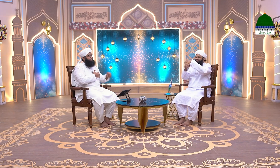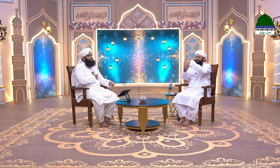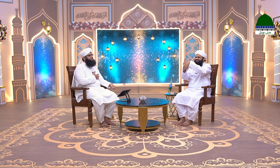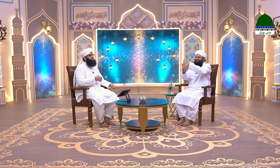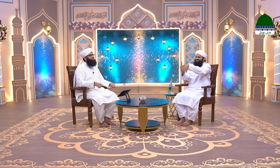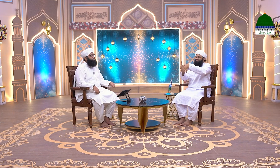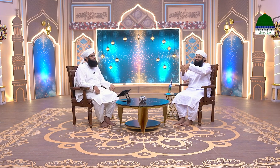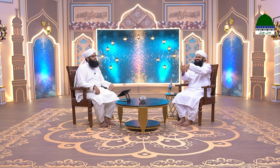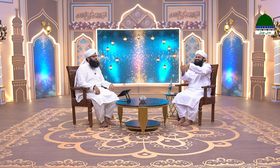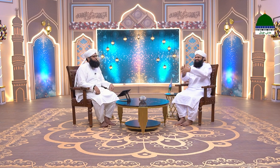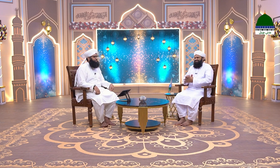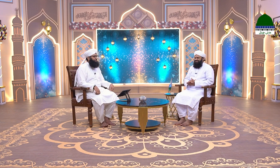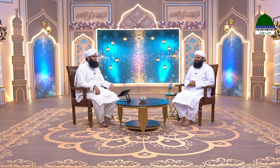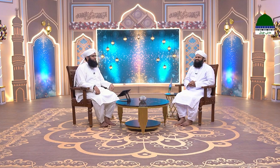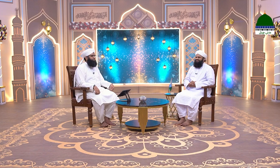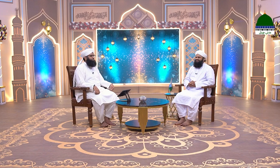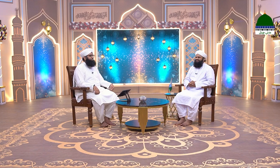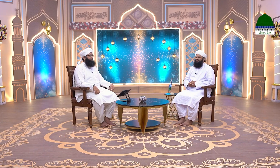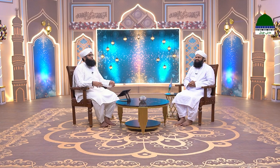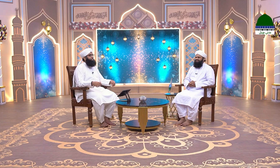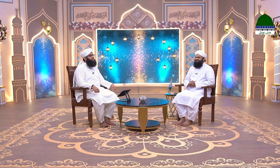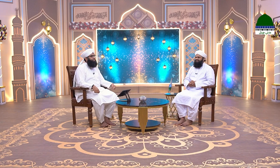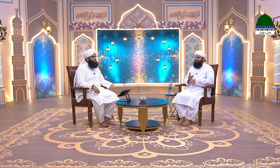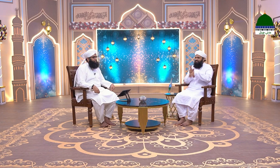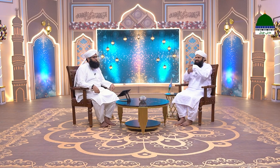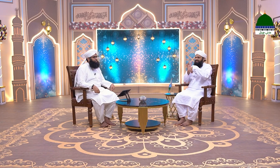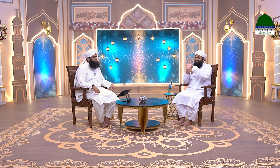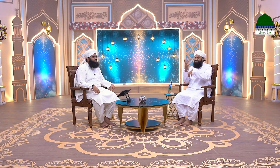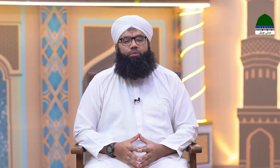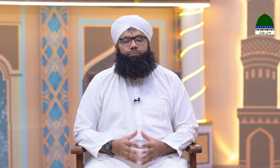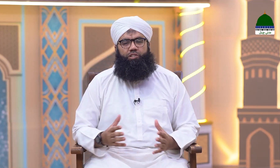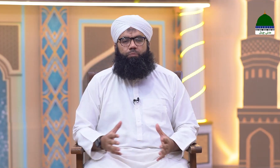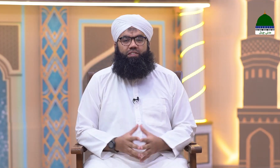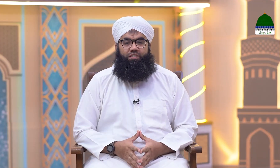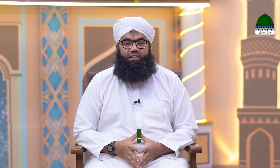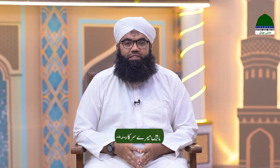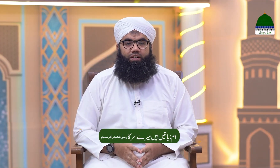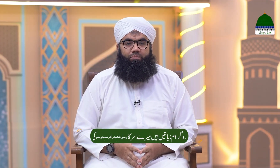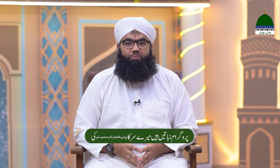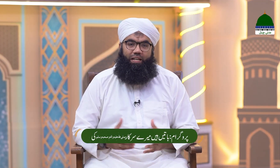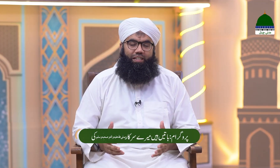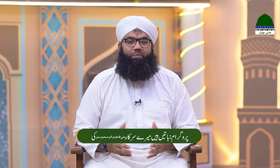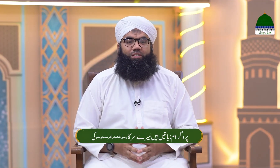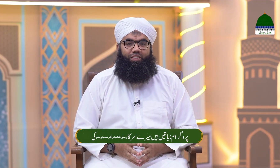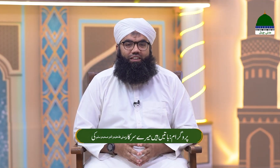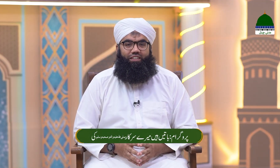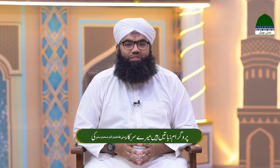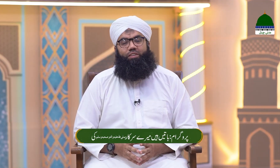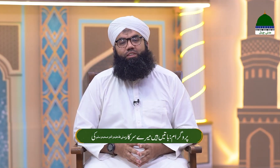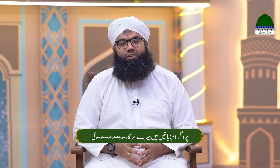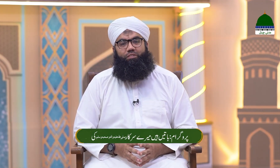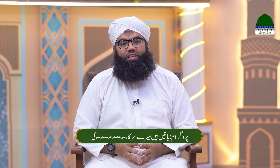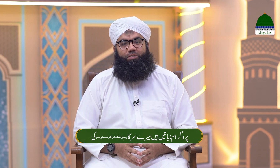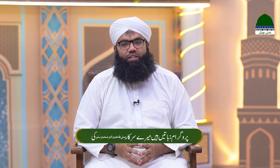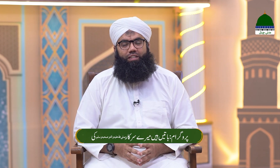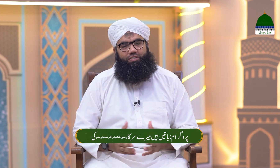وعلی آلہ وصحبہ وبارک وسلم۔ مدنی چینل کے ناظرین، الحمدللہ اسپیشل پرسنز کا سلسلہ باتیں ہیں میرے سرکار کی صلی